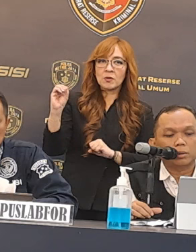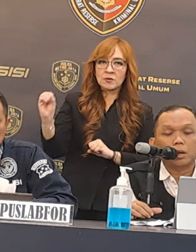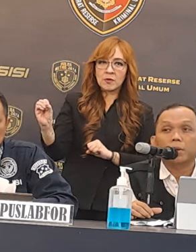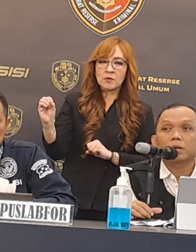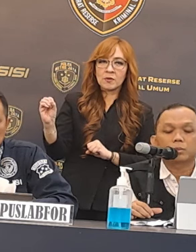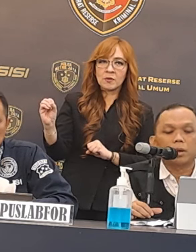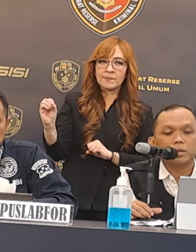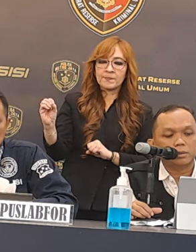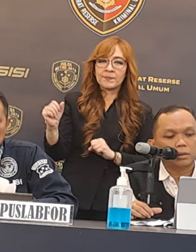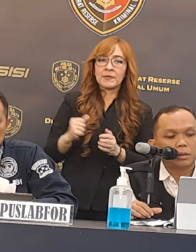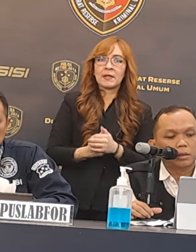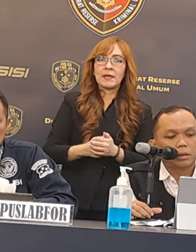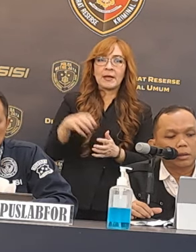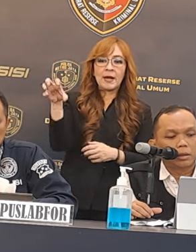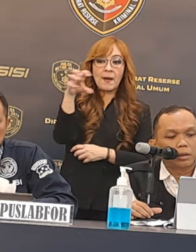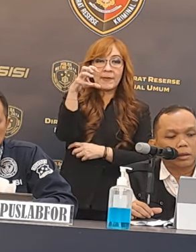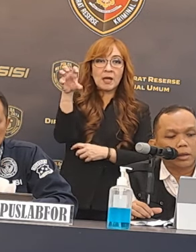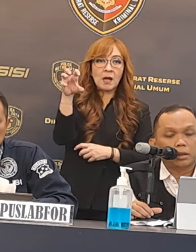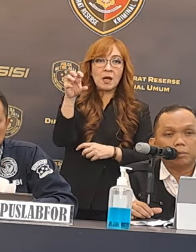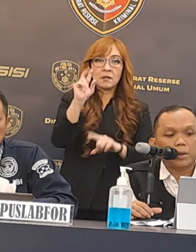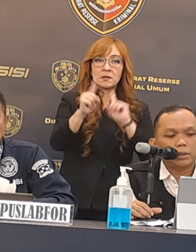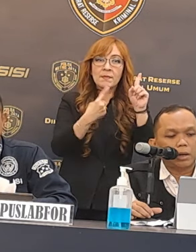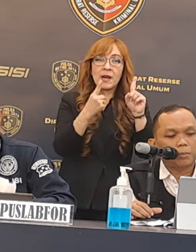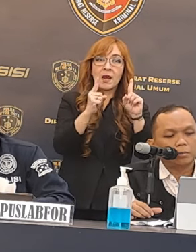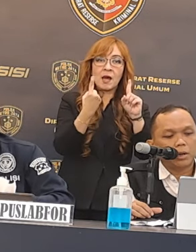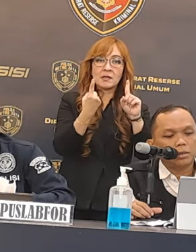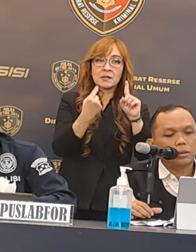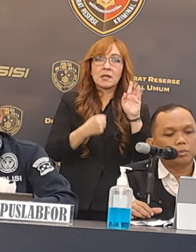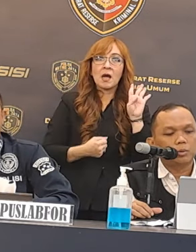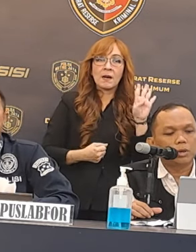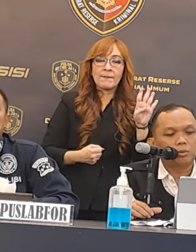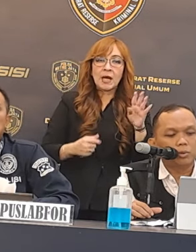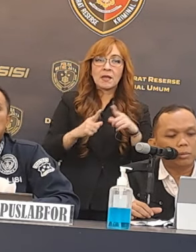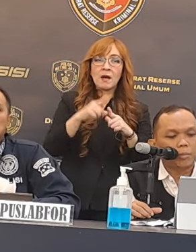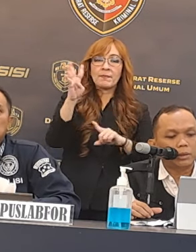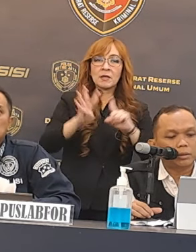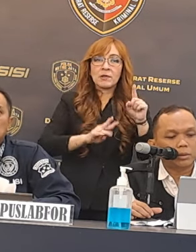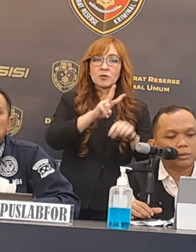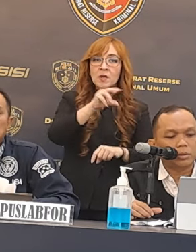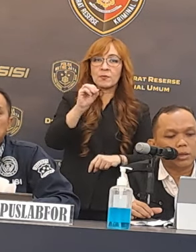A11-2024-12-71-40000, kamera 11. Yang keempat